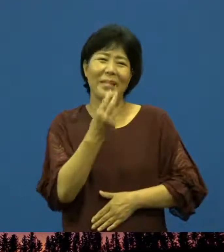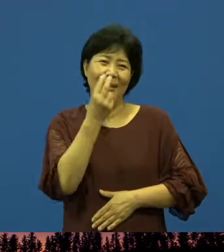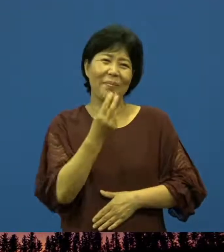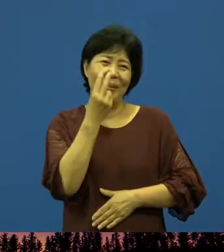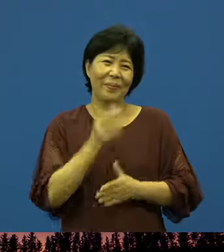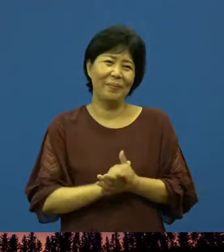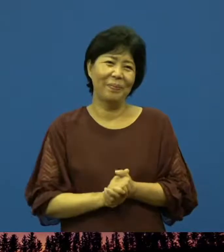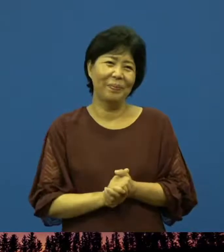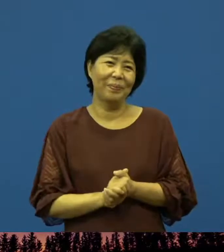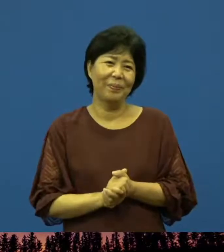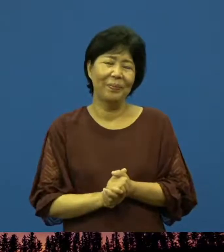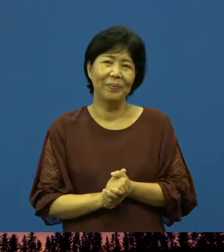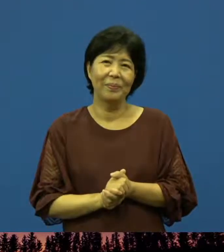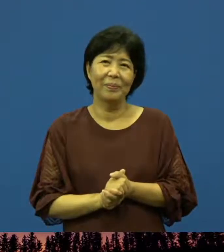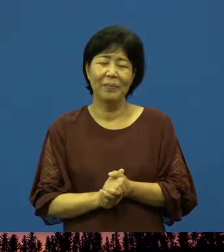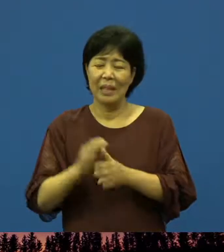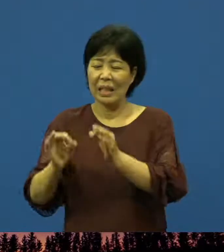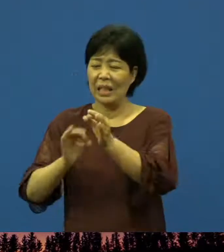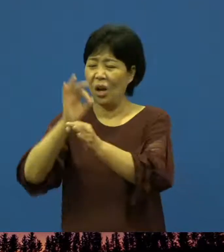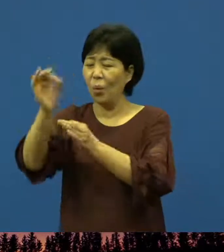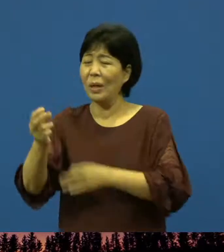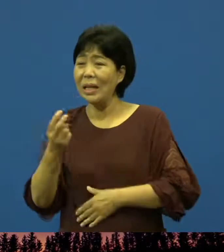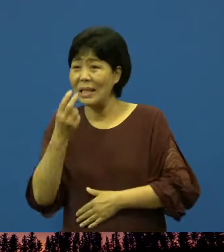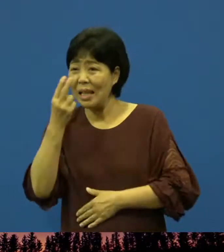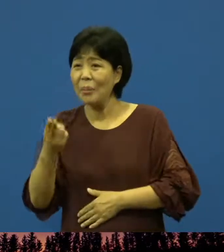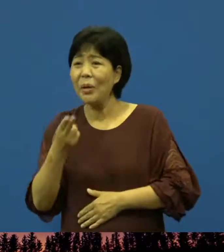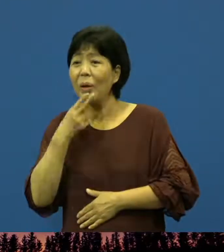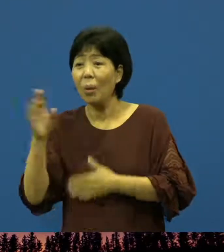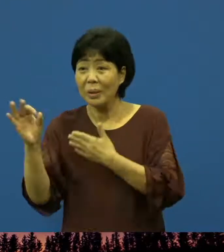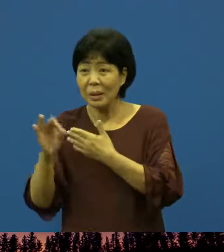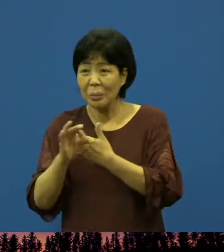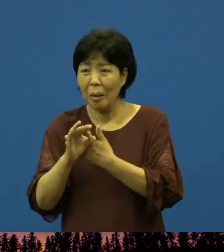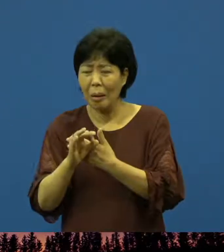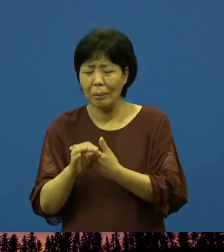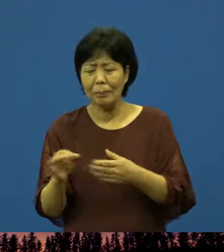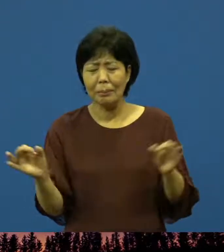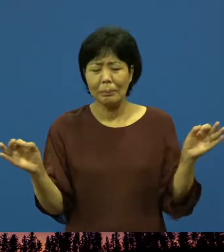생명이 없다면 이미 그 몸은 사망의 저주 아래에 있는 시한부라.